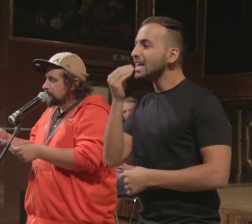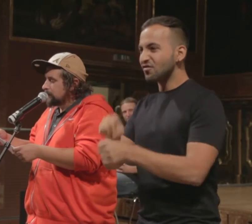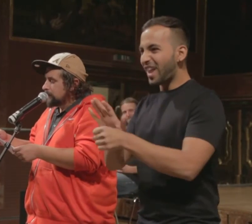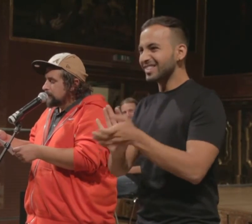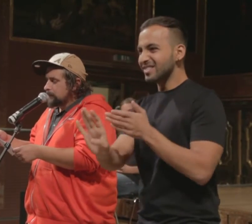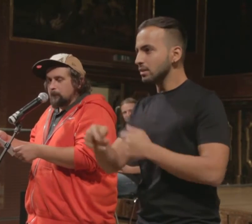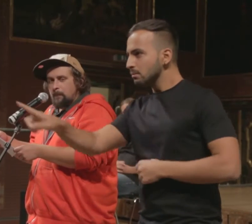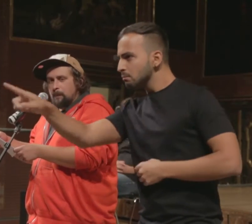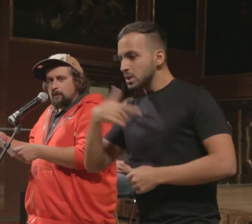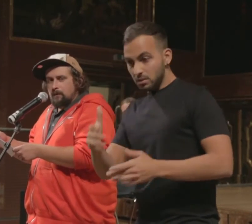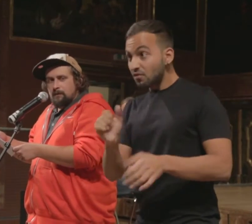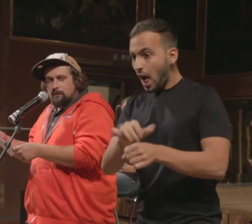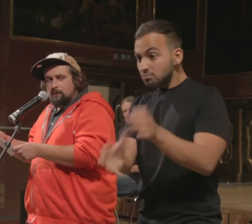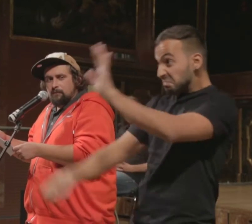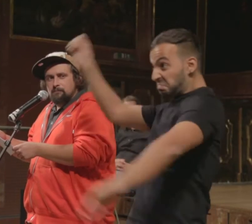Gammelfleischbällchen.